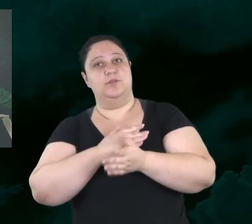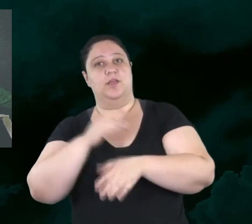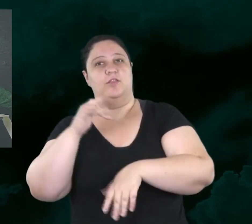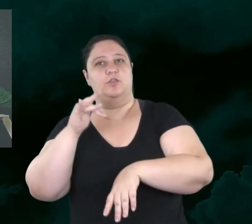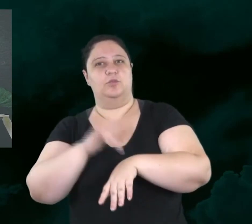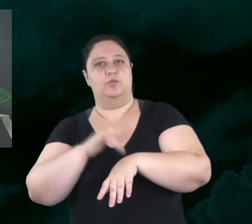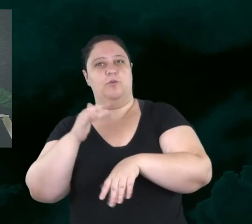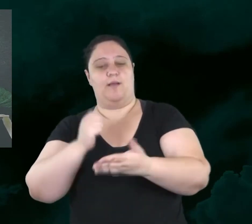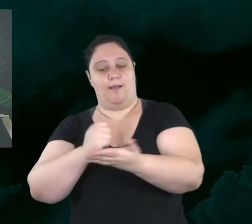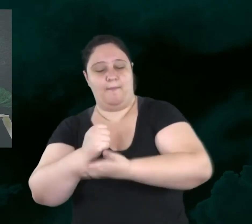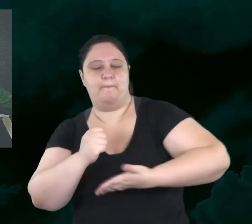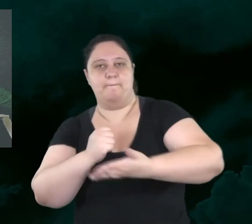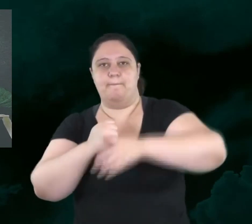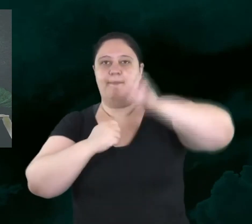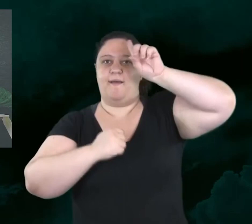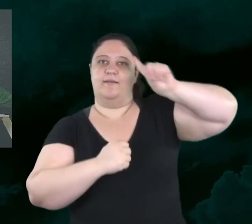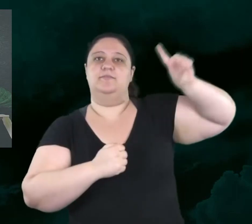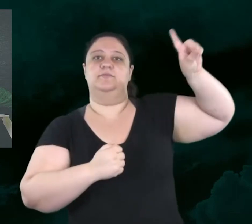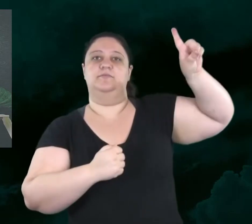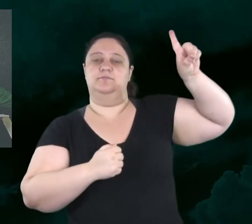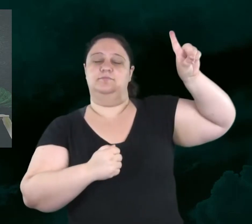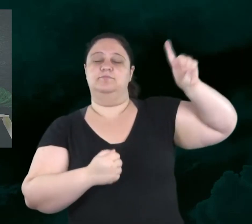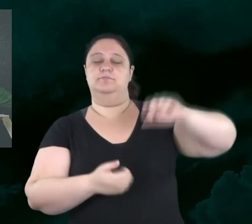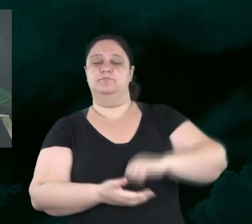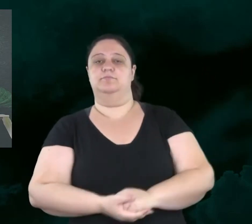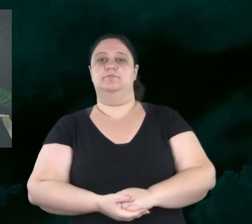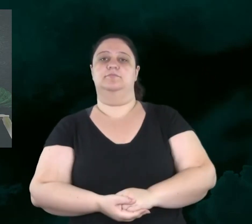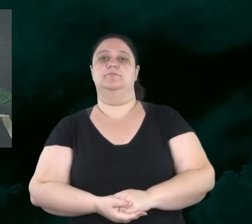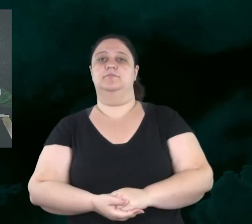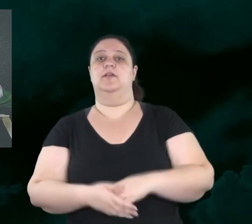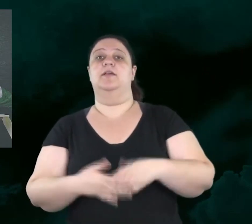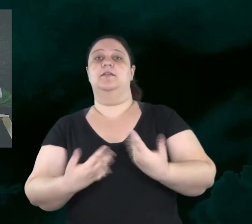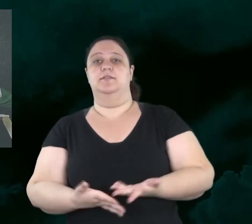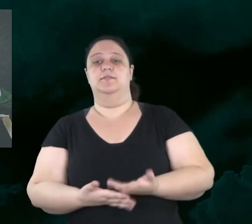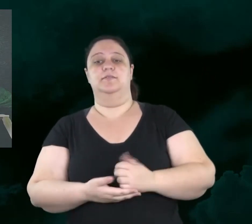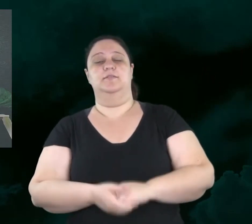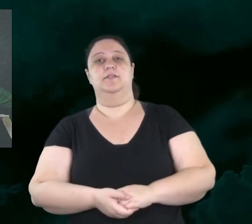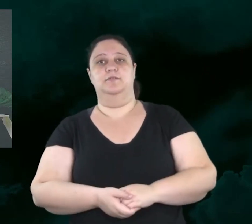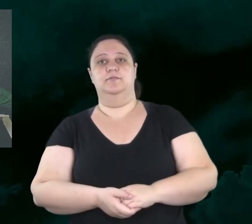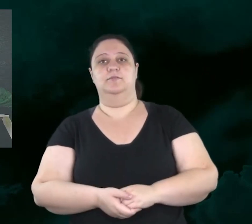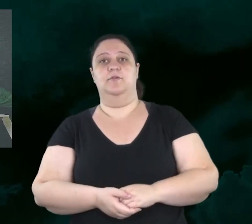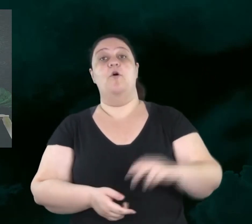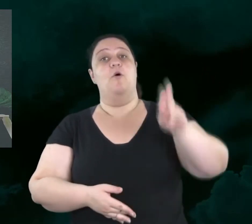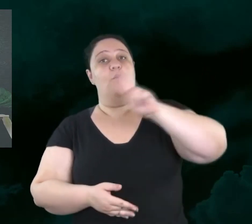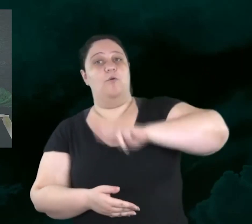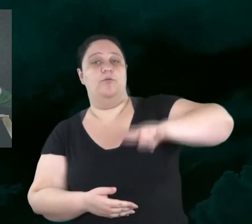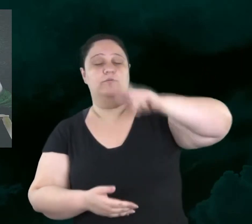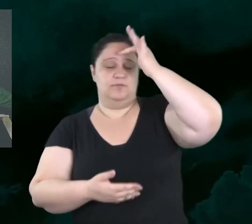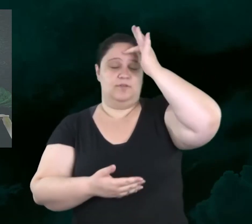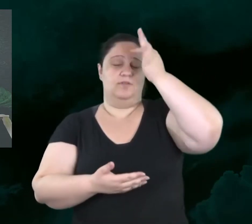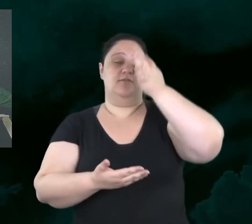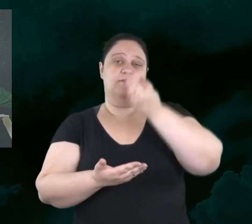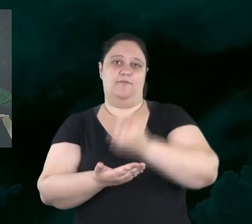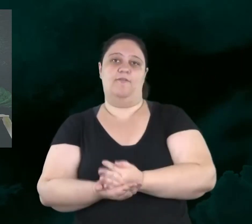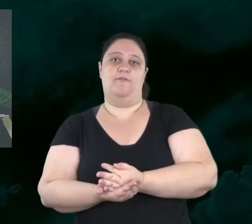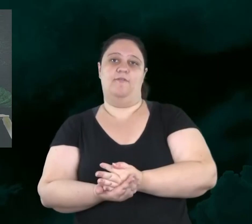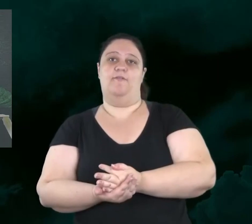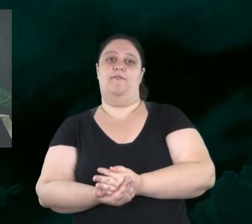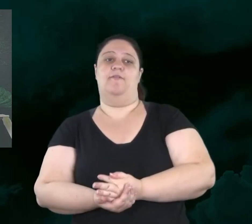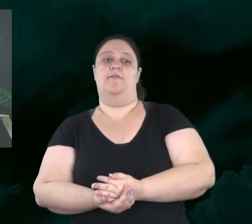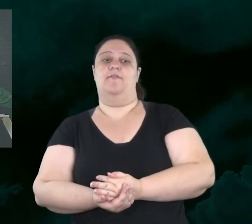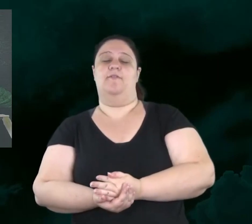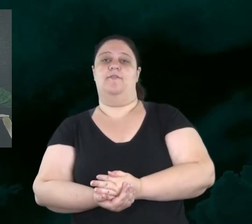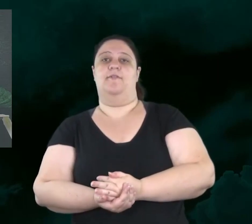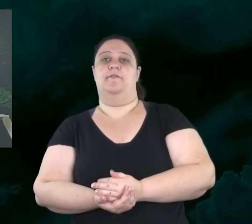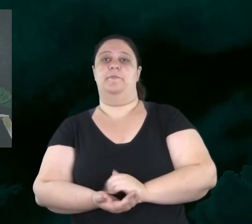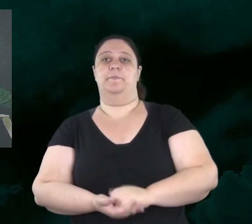verdade, e Deus então vai, através da fé, com acesso que nós temos a essa graça, para